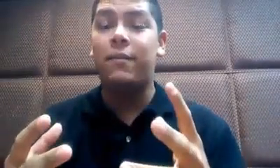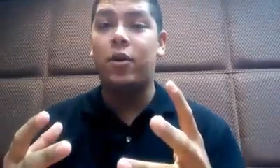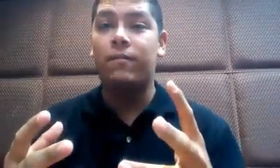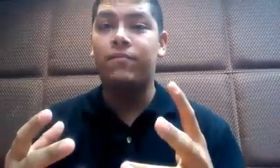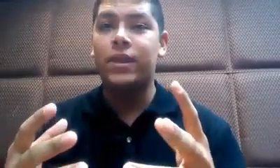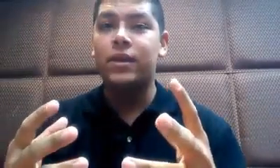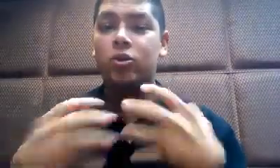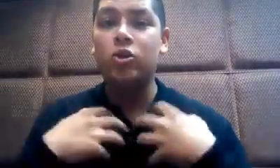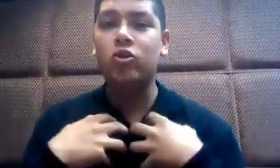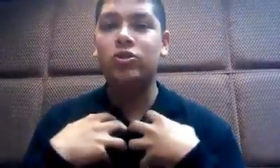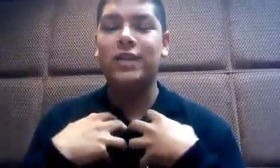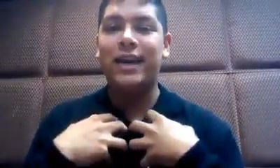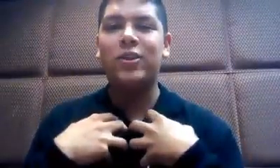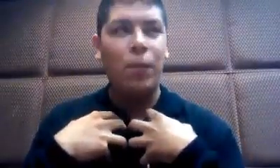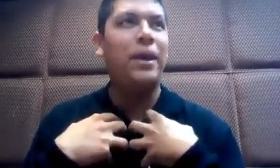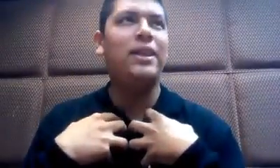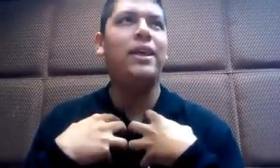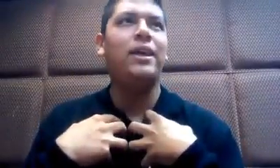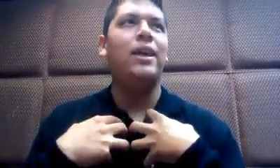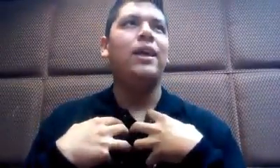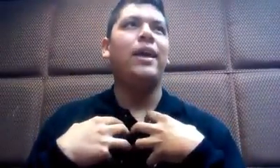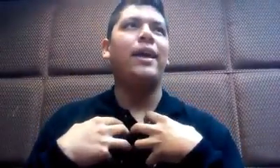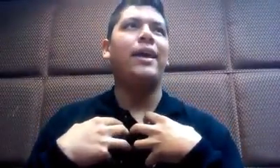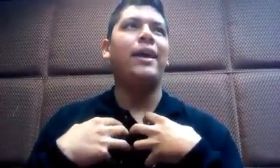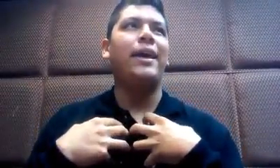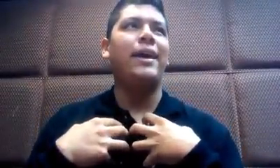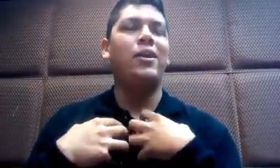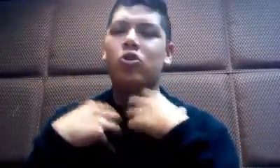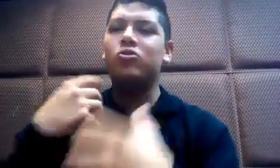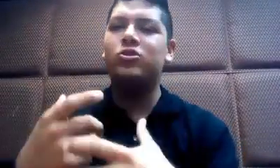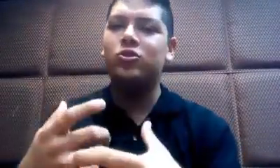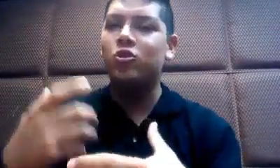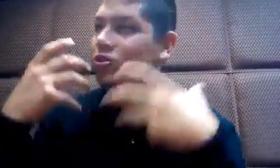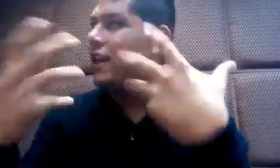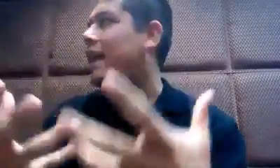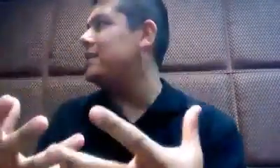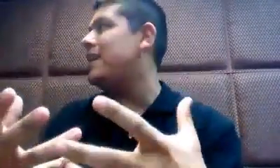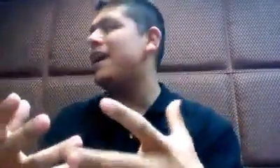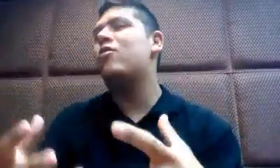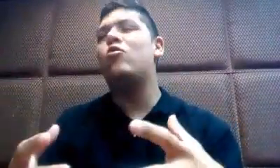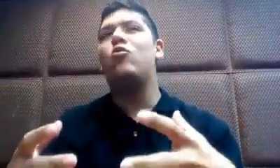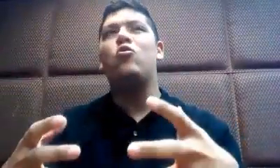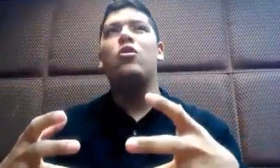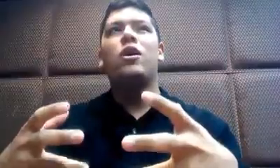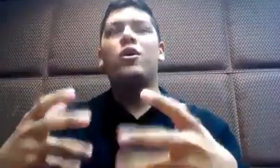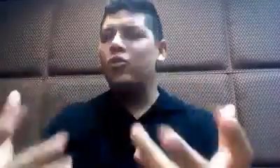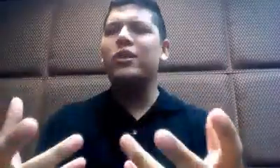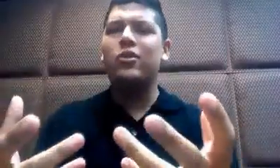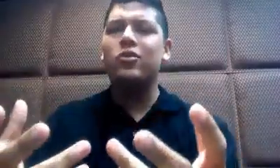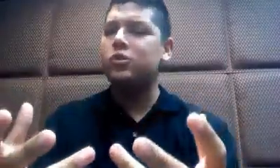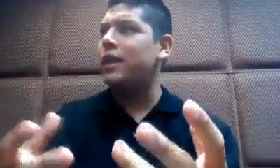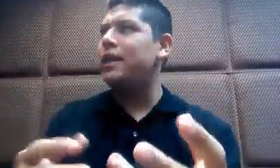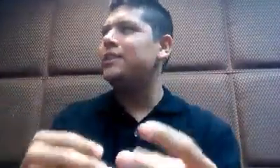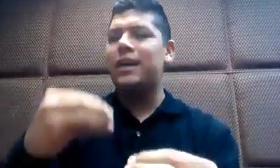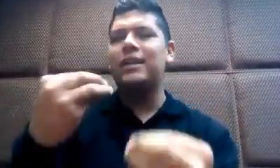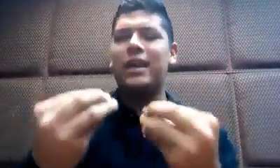camión. Nosotros, la gente humilde que no nos alcanza, o no tanto que no nos alcance, la gente que a lo